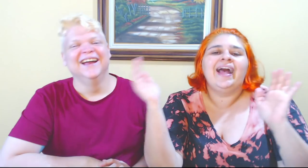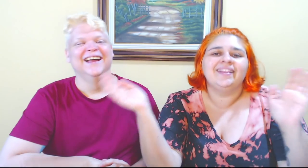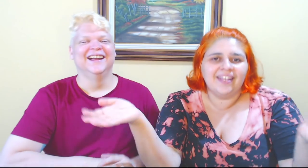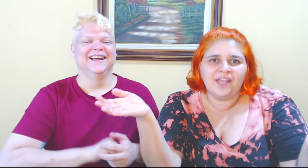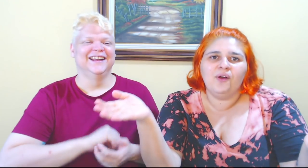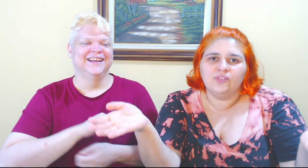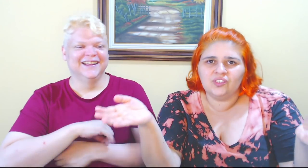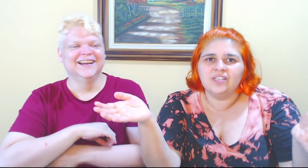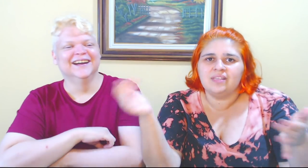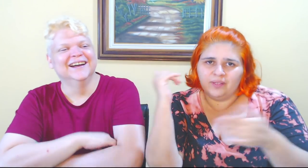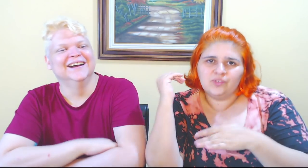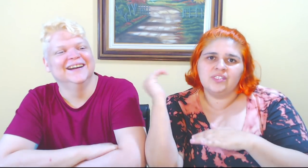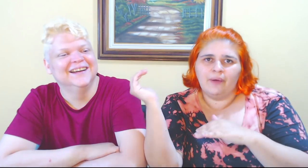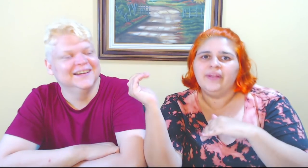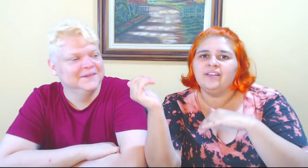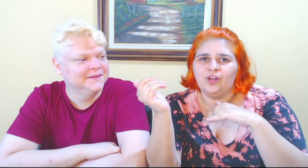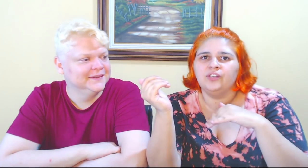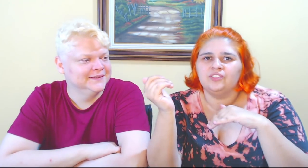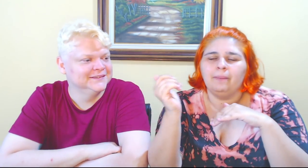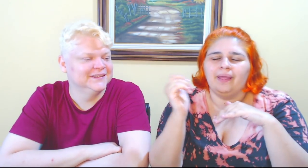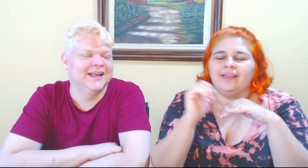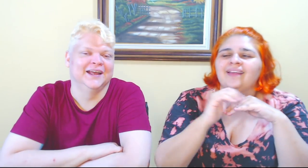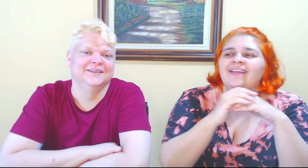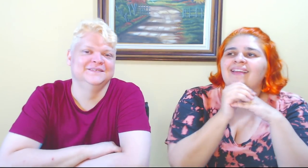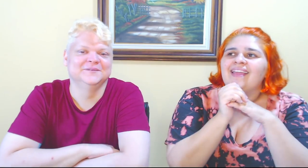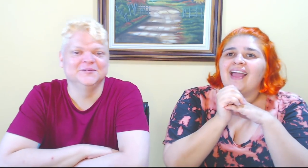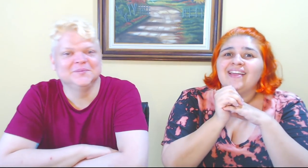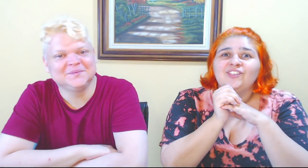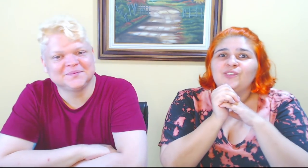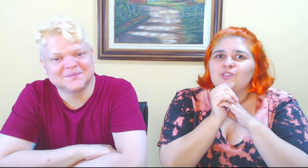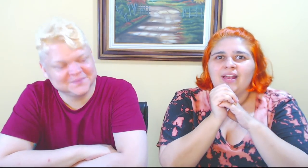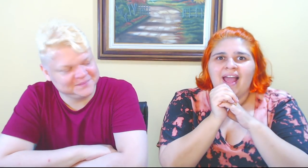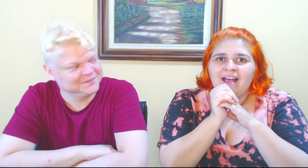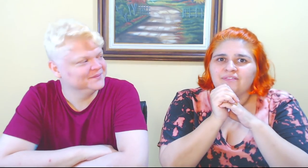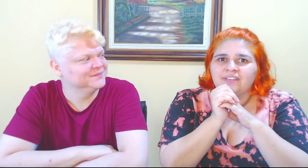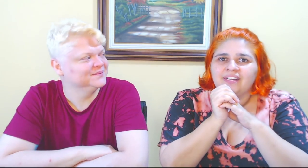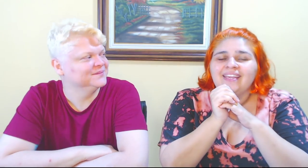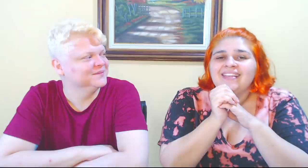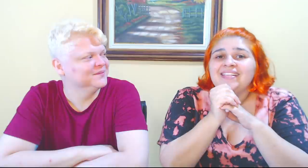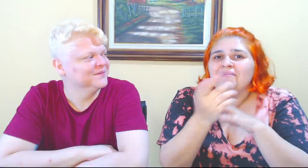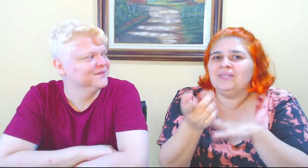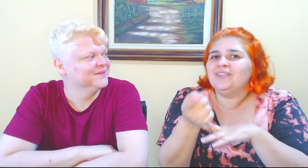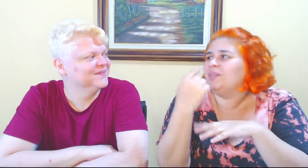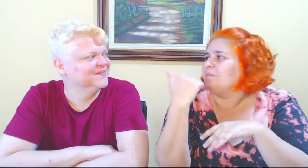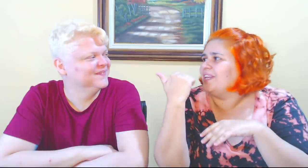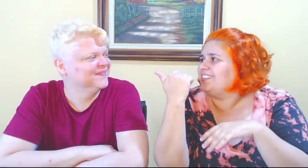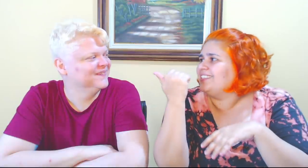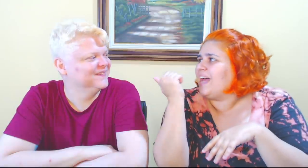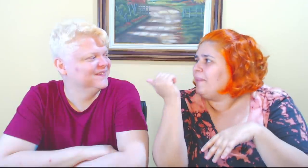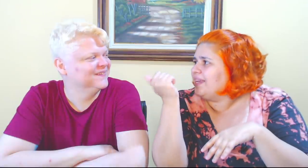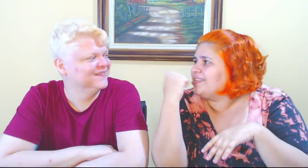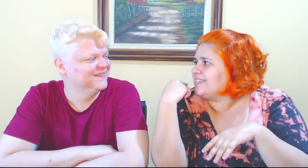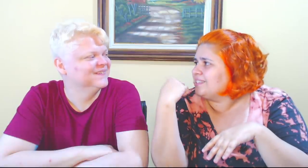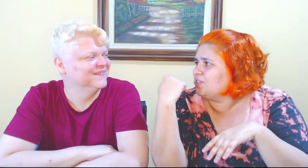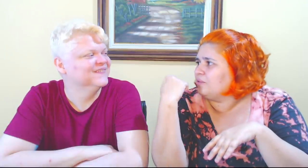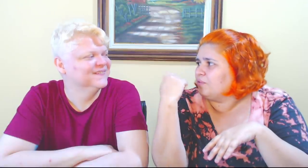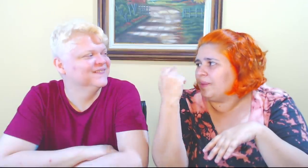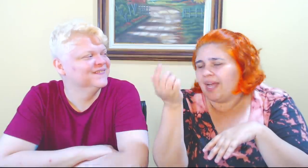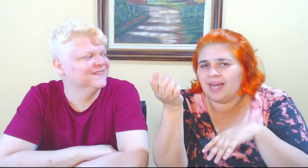Atendeu ao distanciamento Social entre nós Também E aí a gente se olhava E assim É muito doido Porque a gente está Há meses assistindo Filme em casa